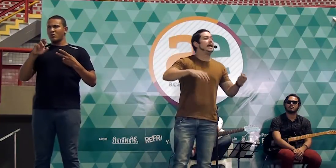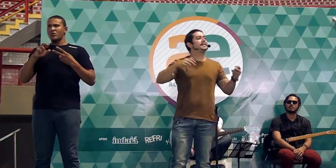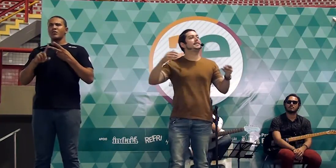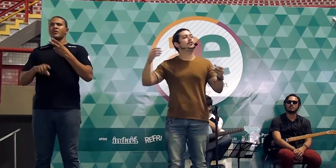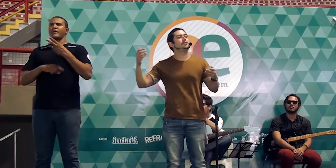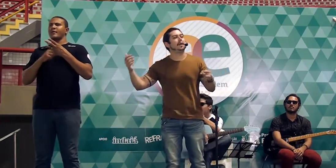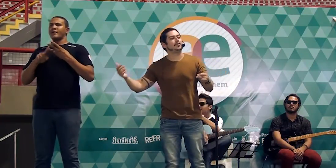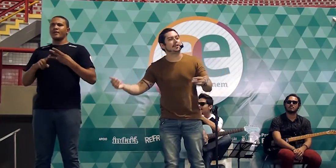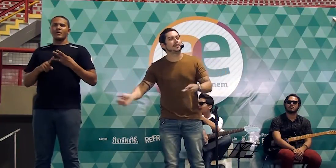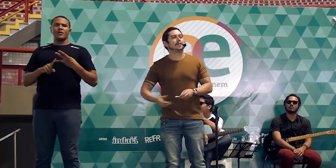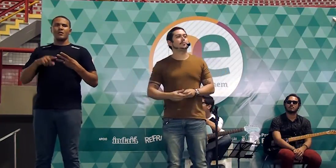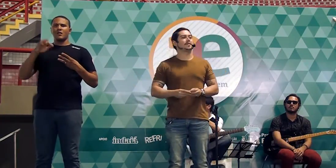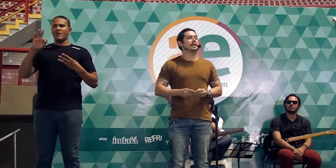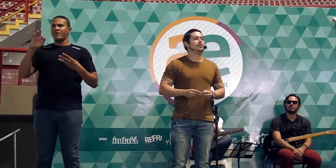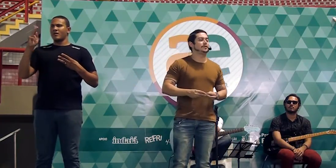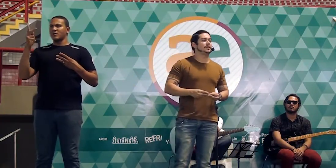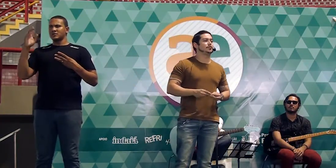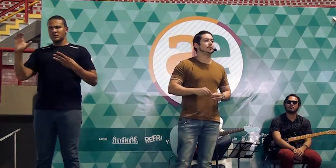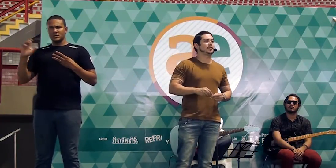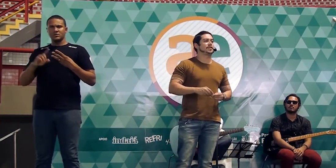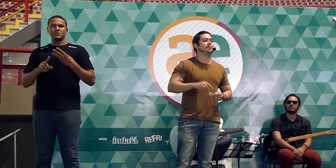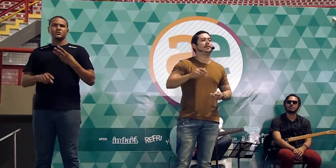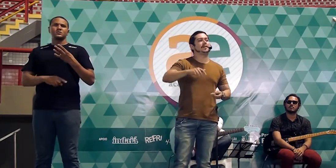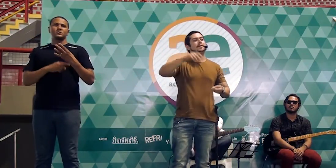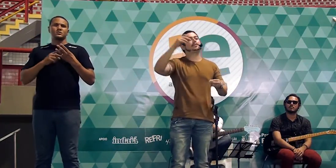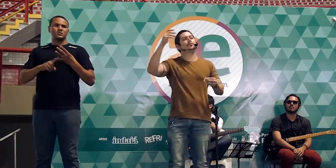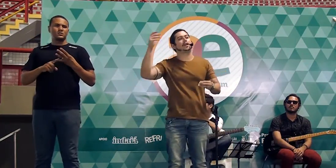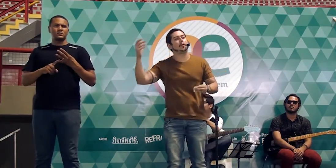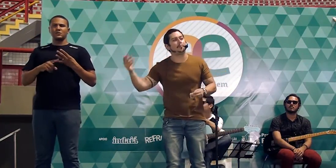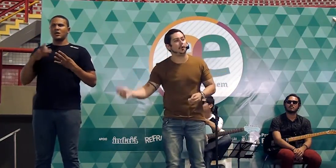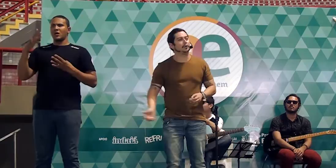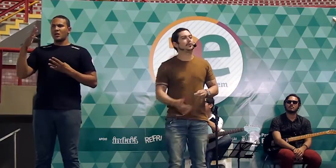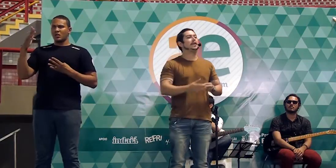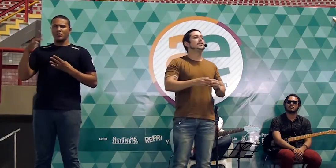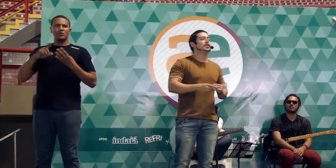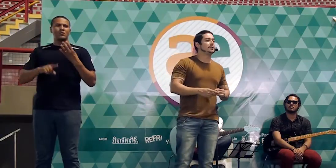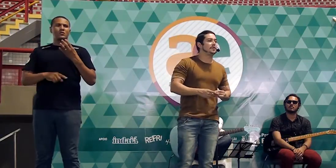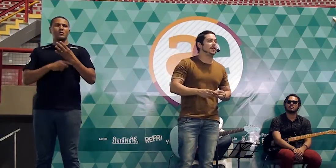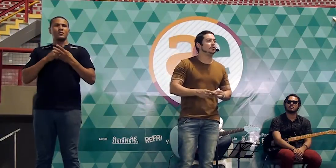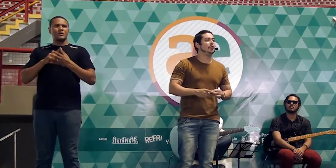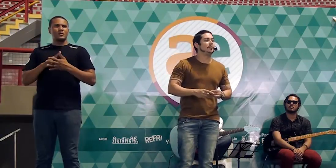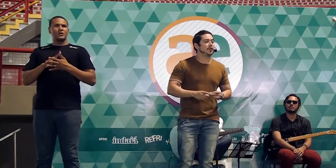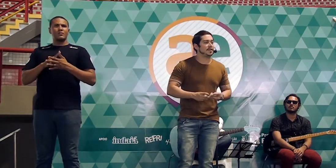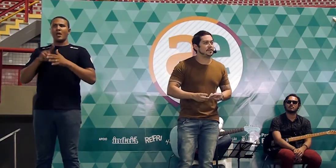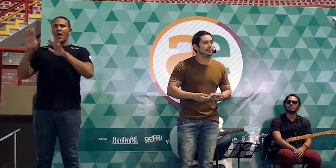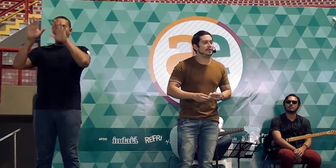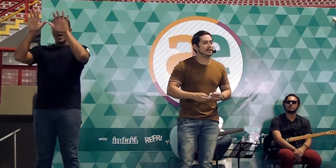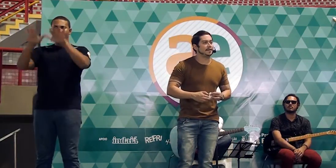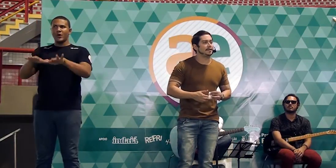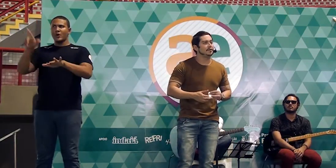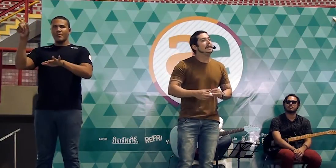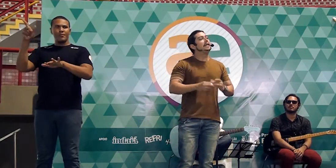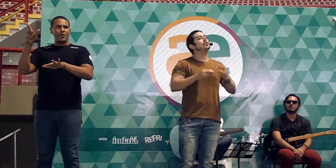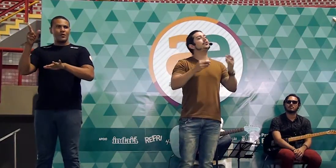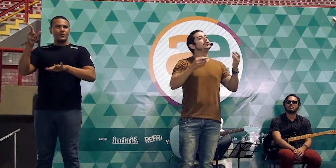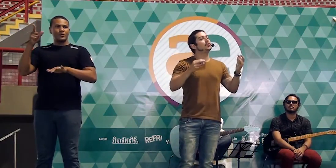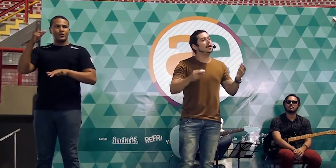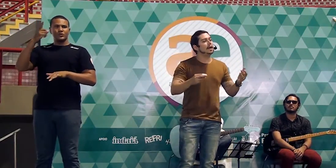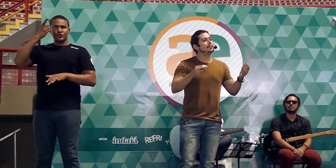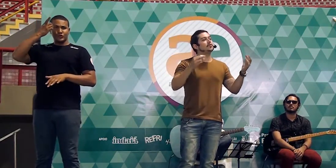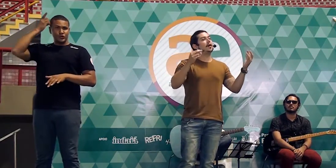Lula. Recentemente, antes da Dilma sair, nós fizemos um processo de privatização dos aeroportos. Estamos vivendo um novo processo de privatização